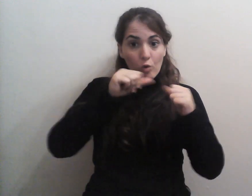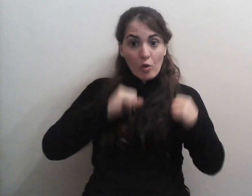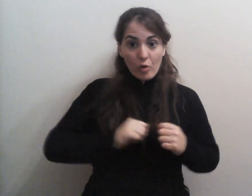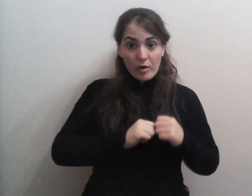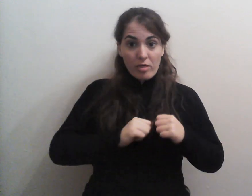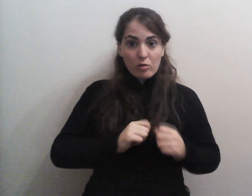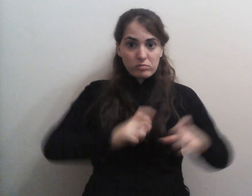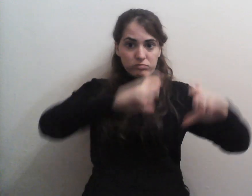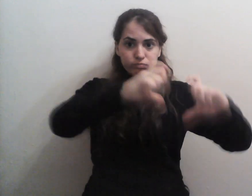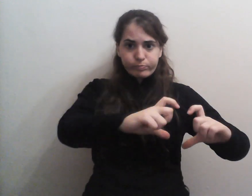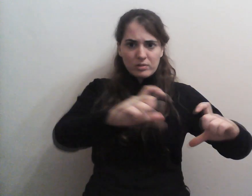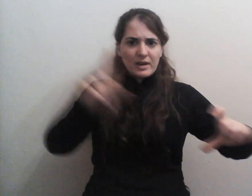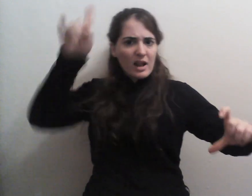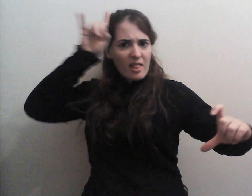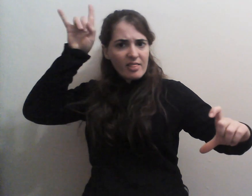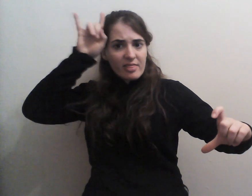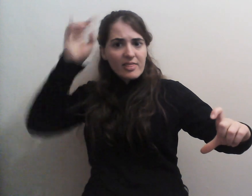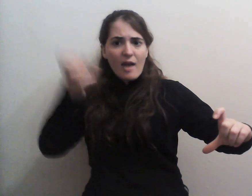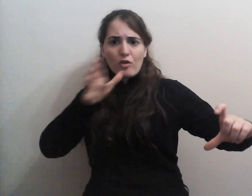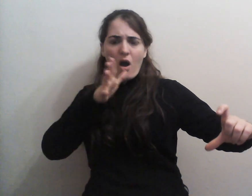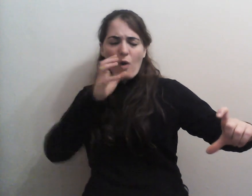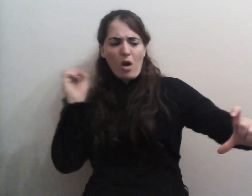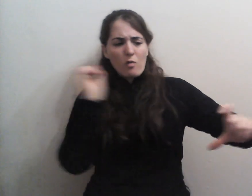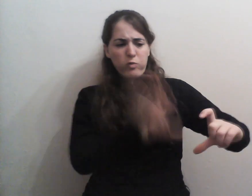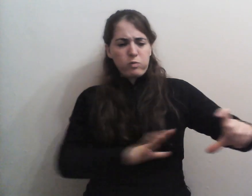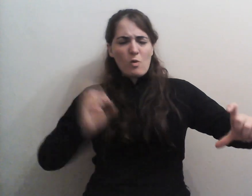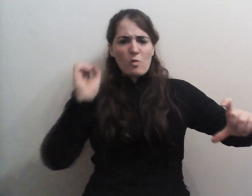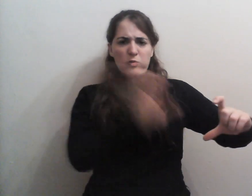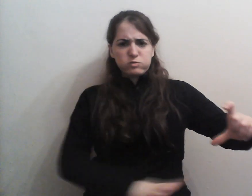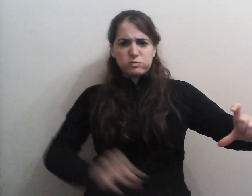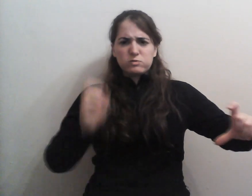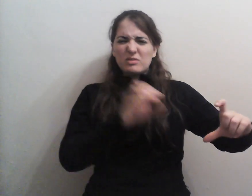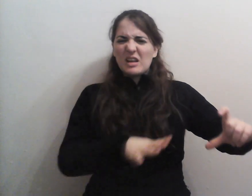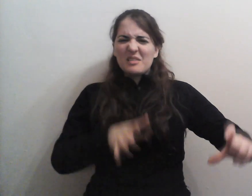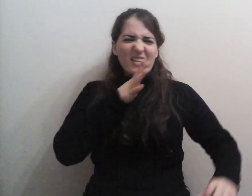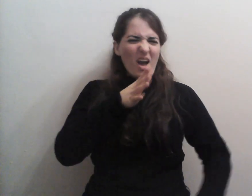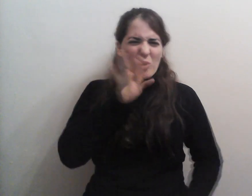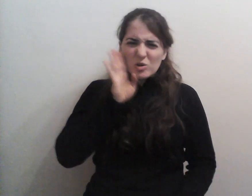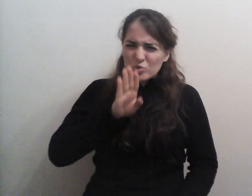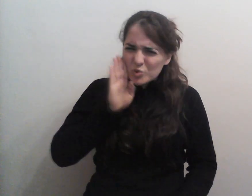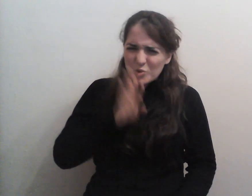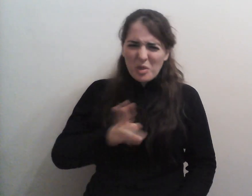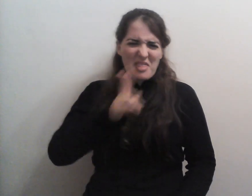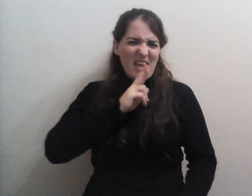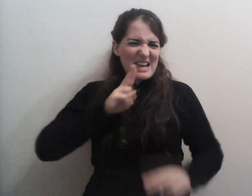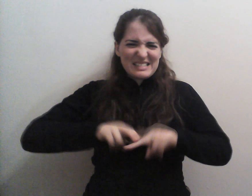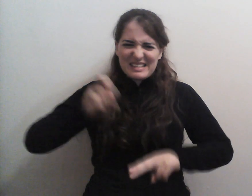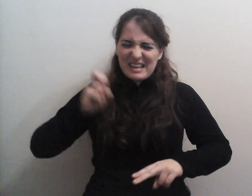echando agua continuamente sobre el corazón del creyente. Y el agua es agua negra, sucia, fea, maloliente, que